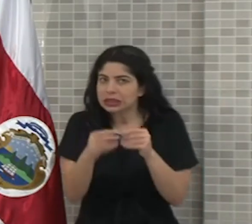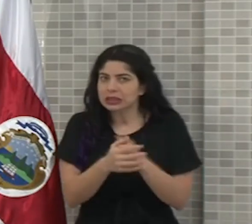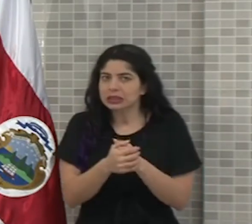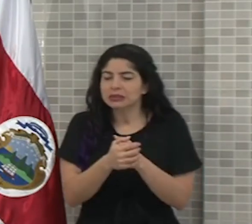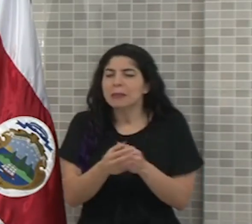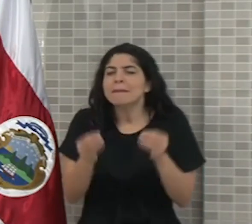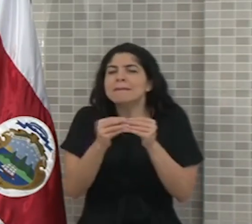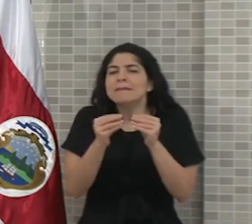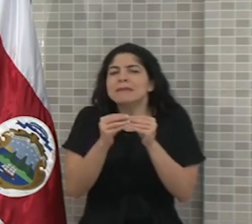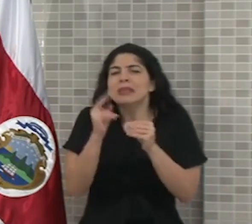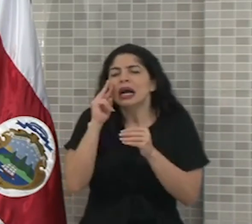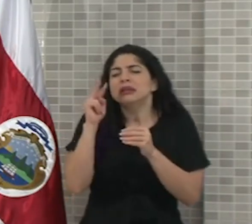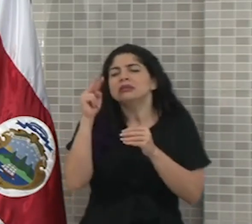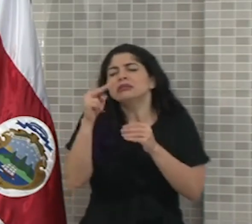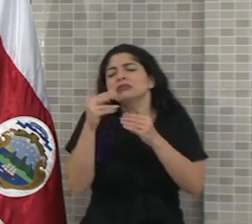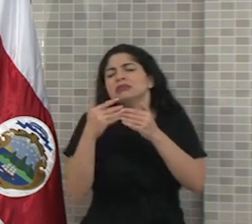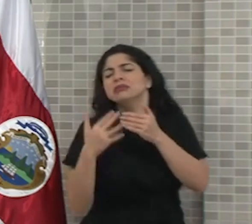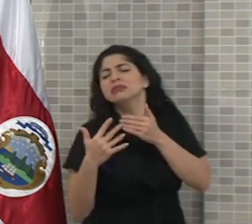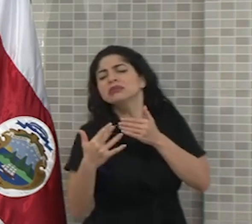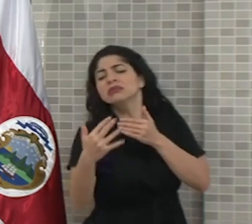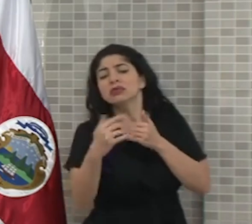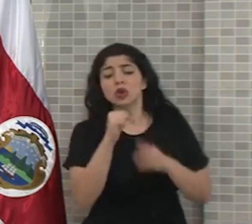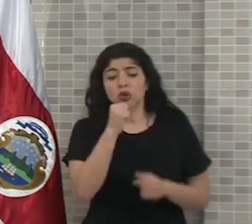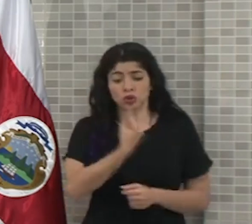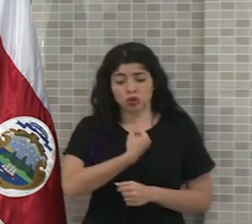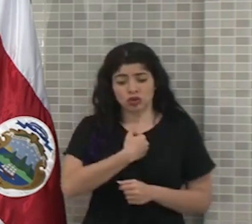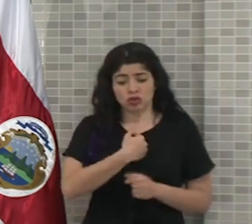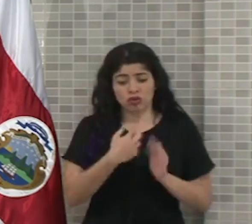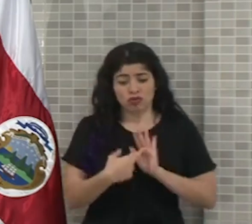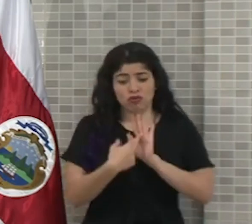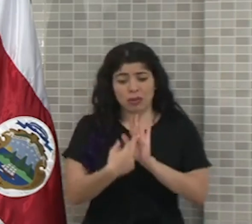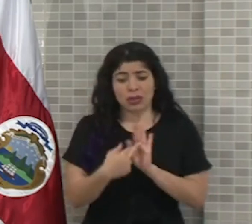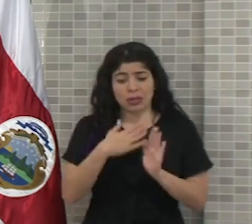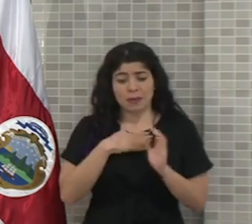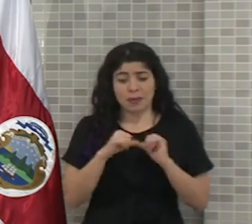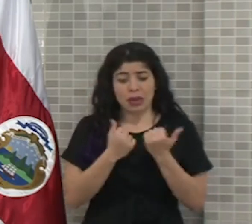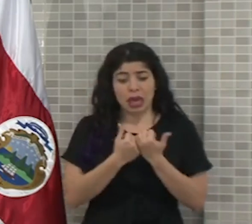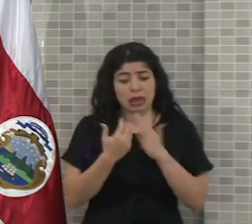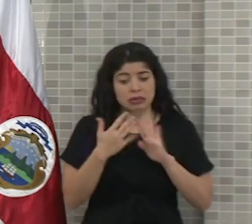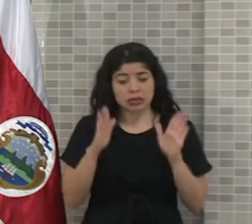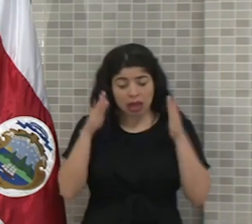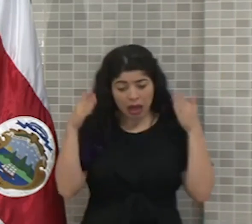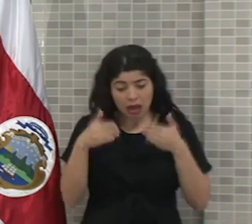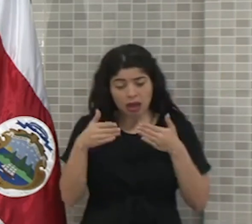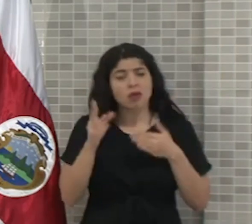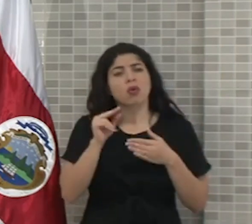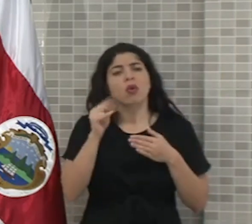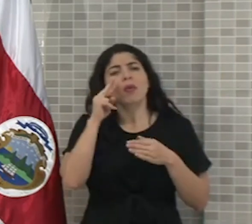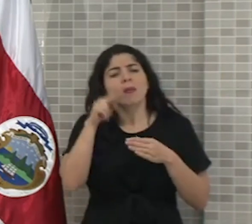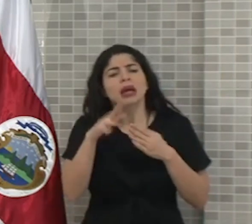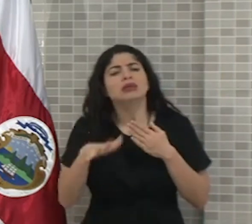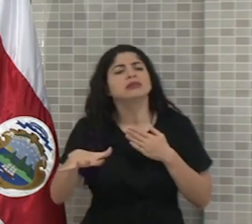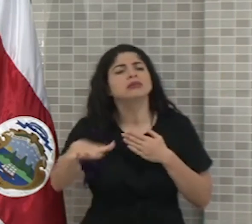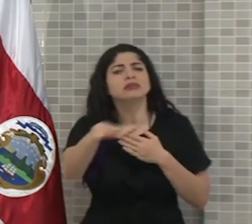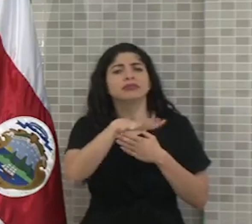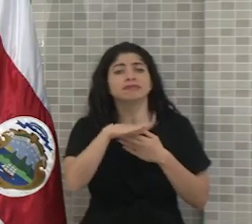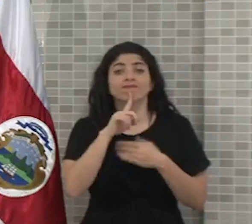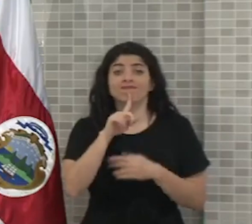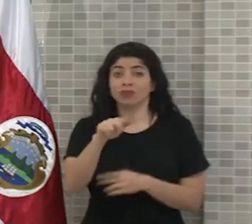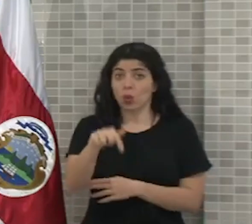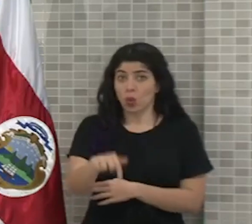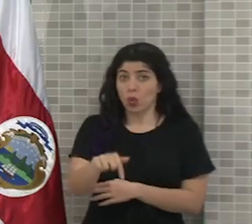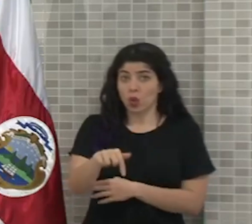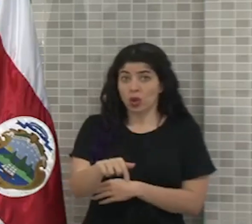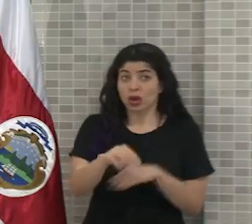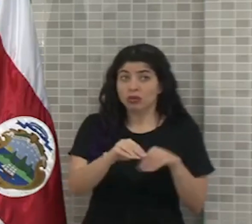A ver más allá de lo que representamos inmediatamente. El día de hoy,